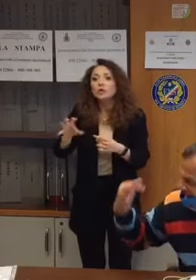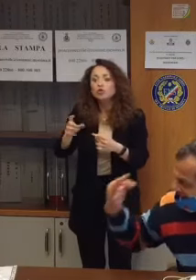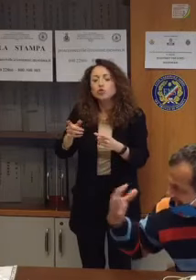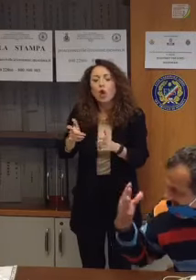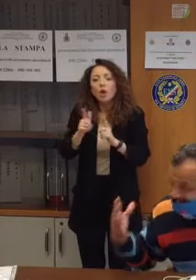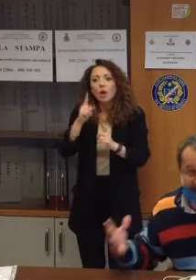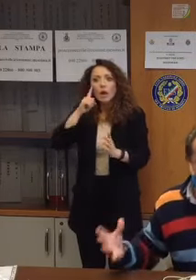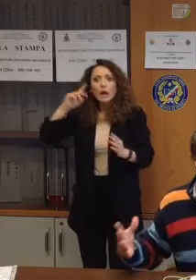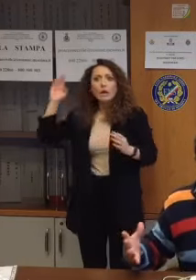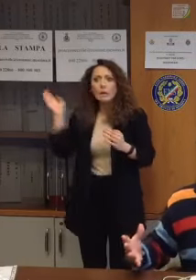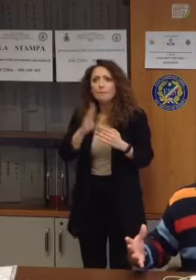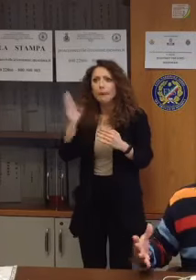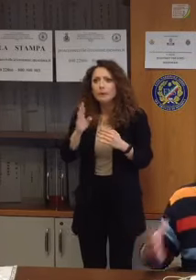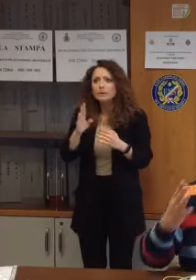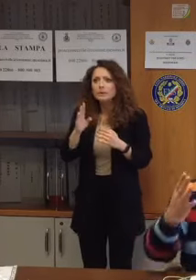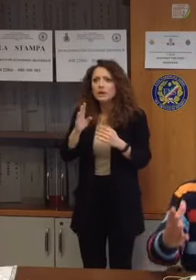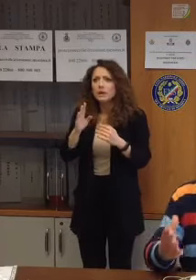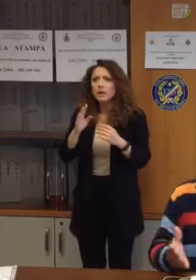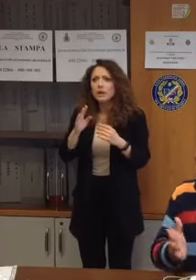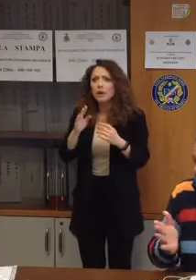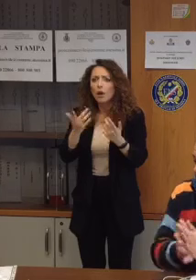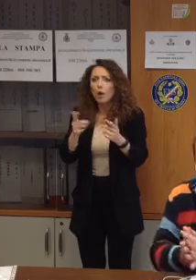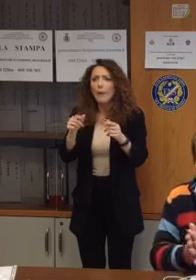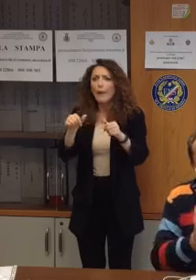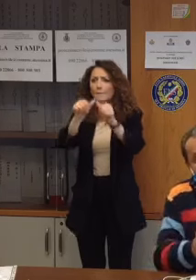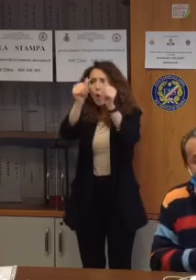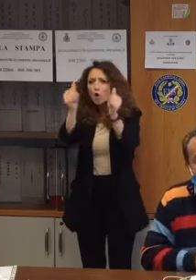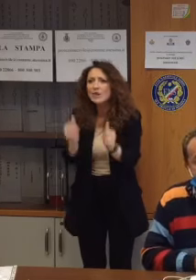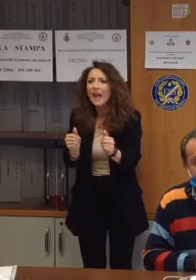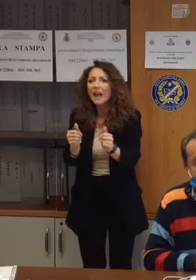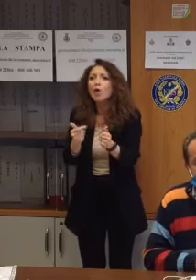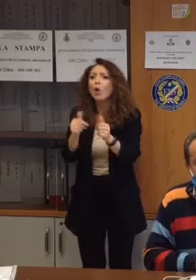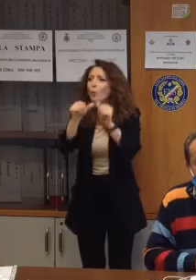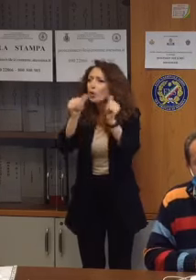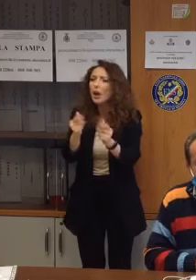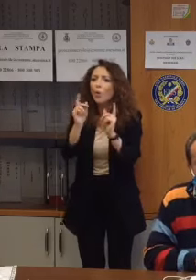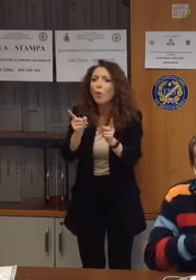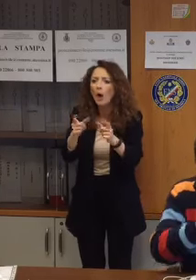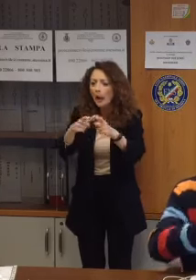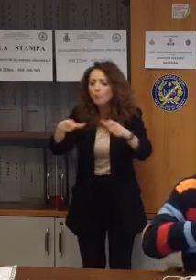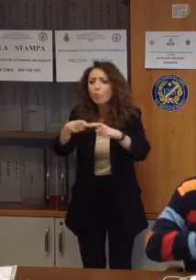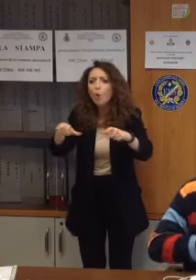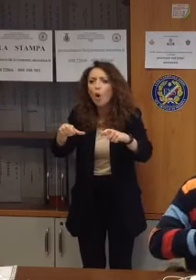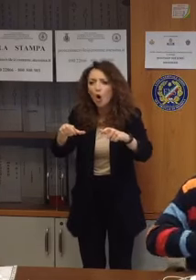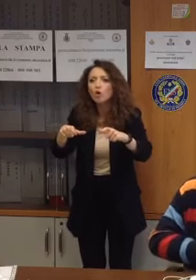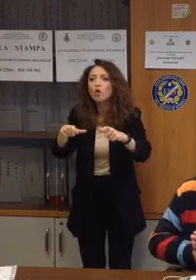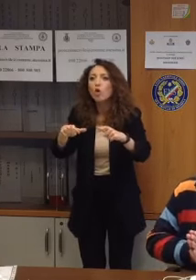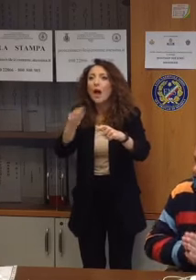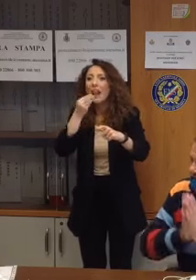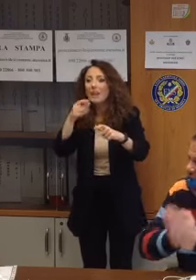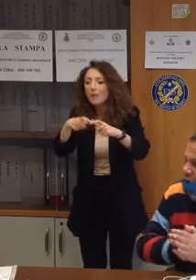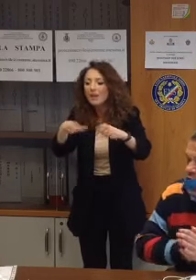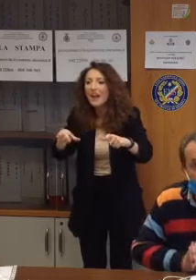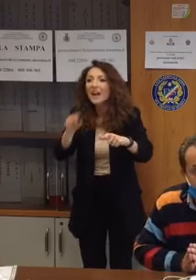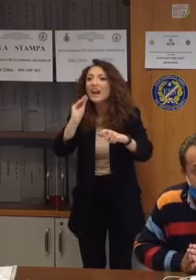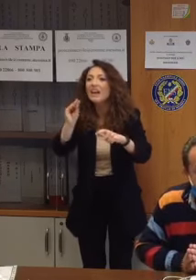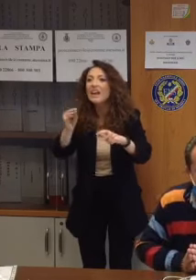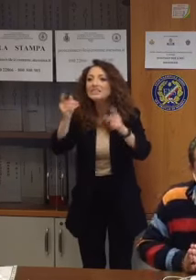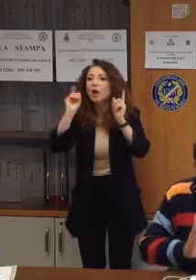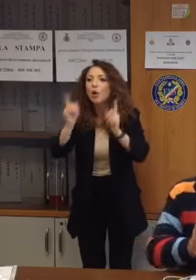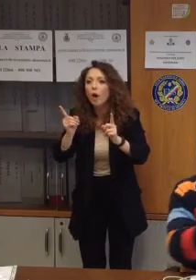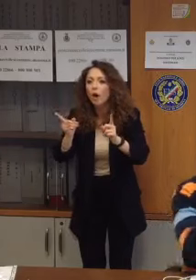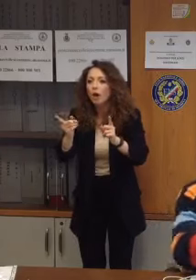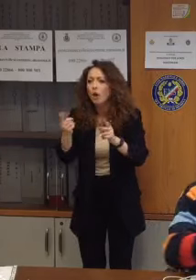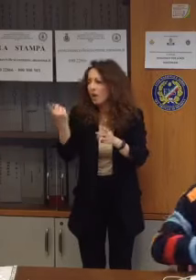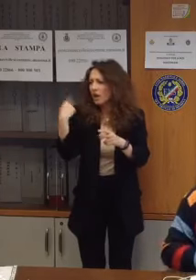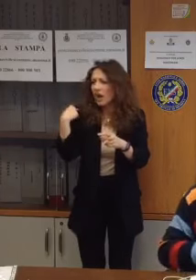modello di richiesta del buono alimentare, se ancora il presidente Musumeci nell'incontro di ieri,